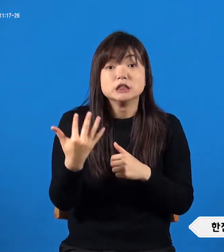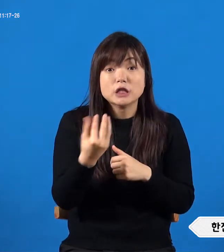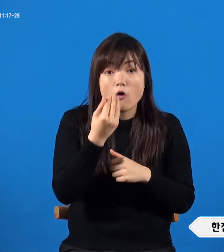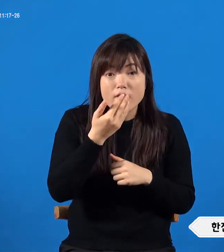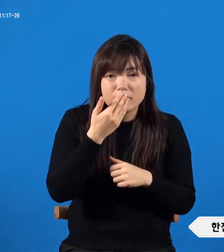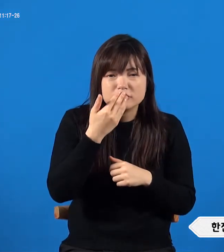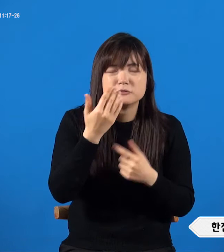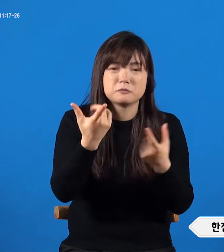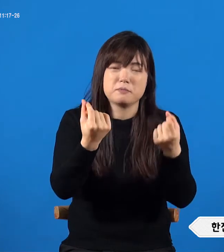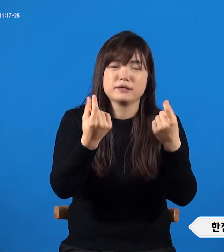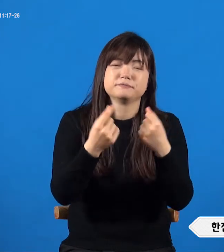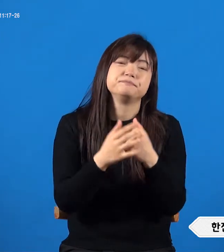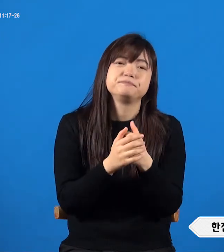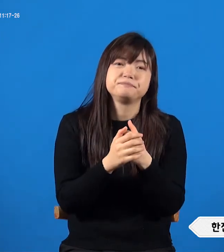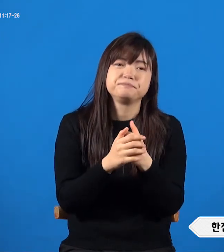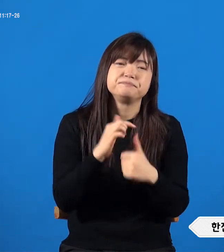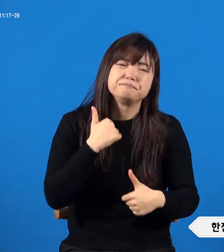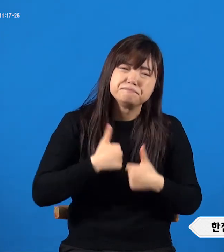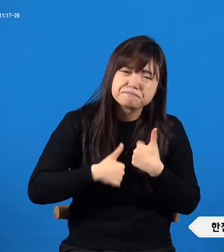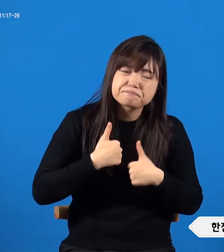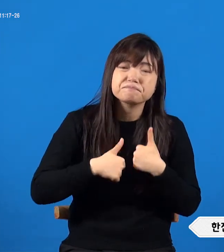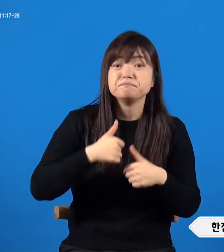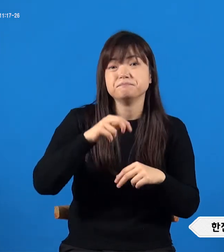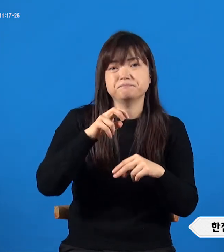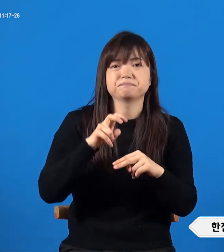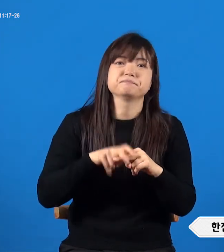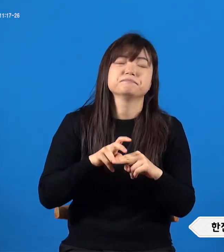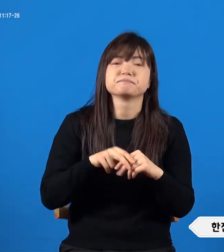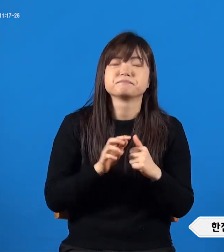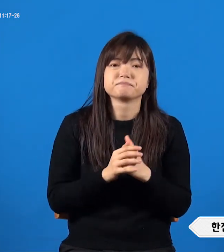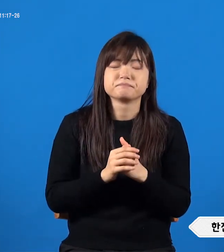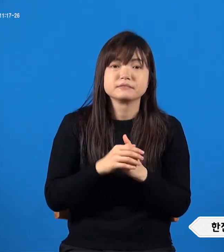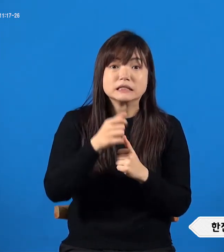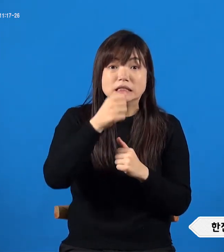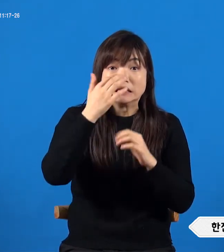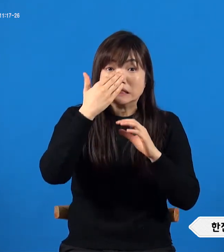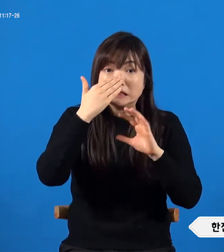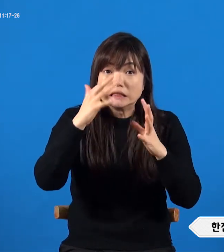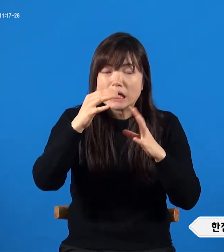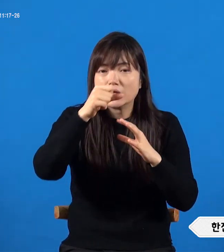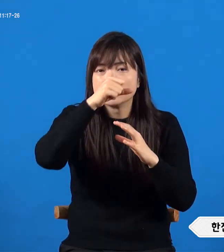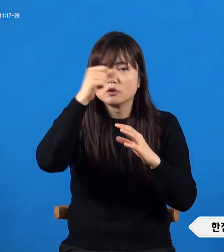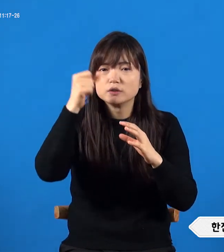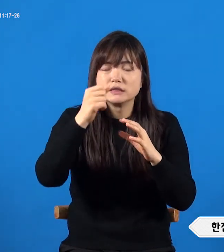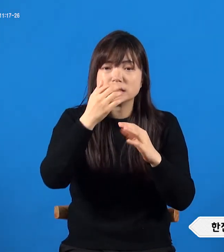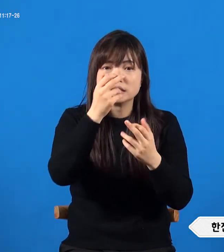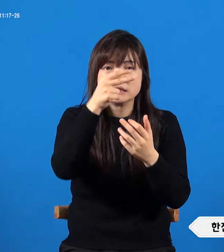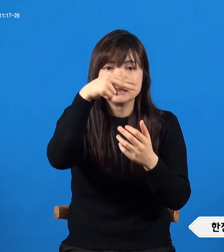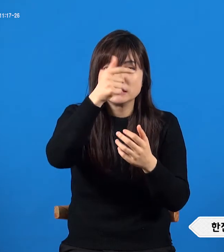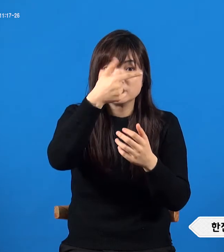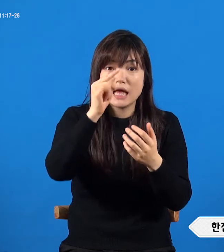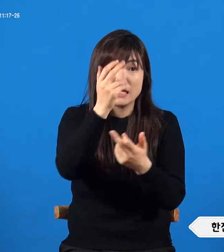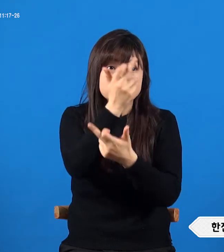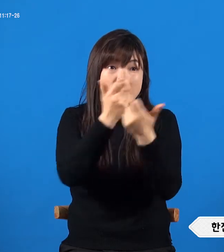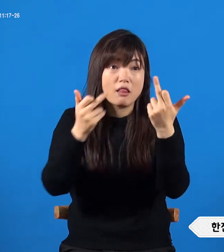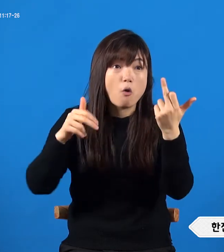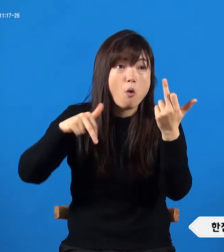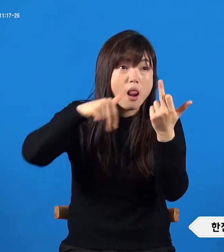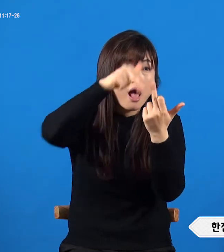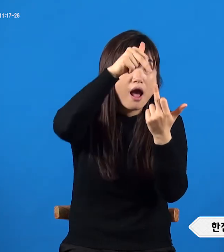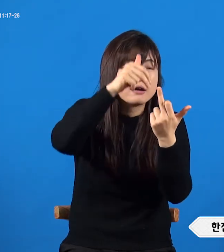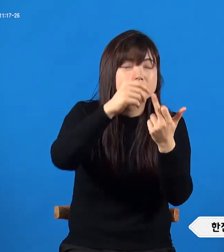성찬식도 마찬가지입니다. 기쁨의 자리입니다. 이스라엘 장로들이 시내산에 올라가서